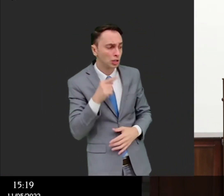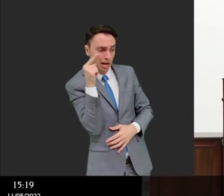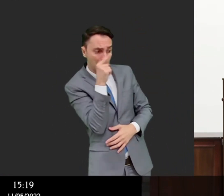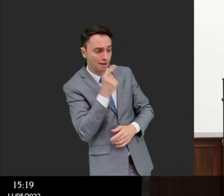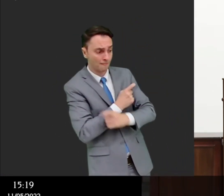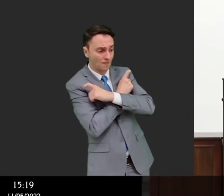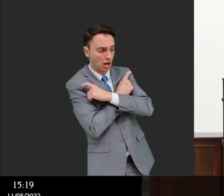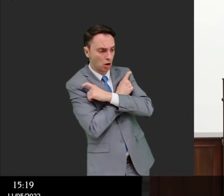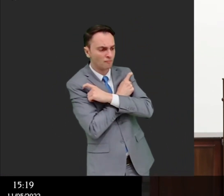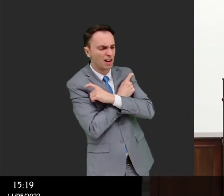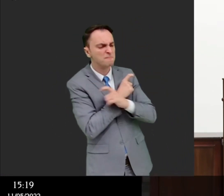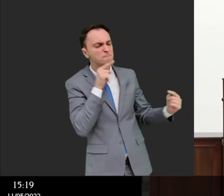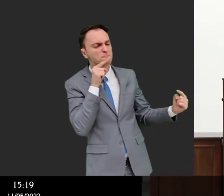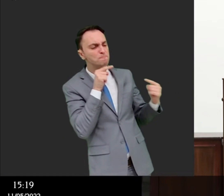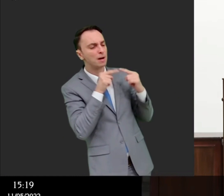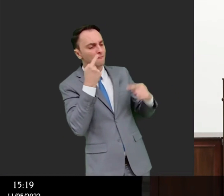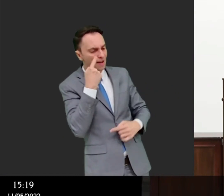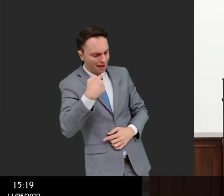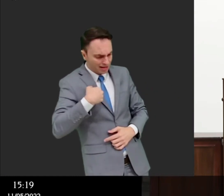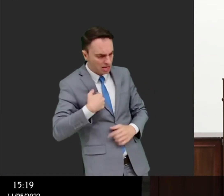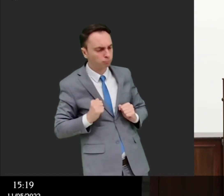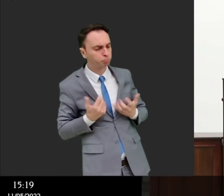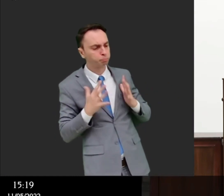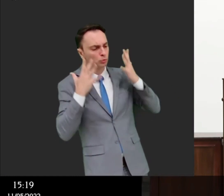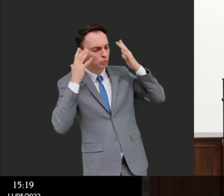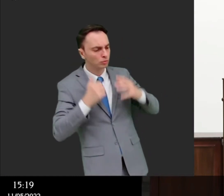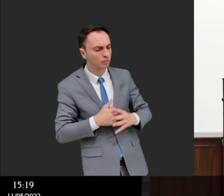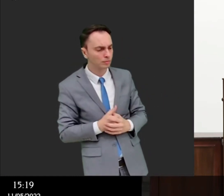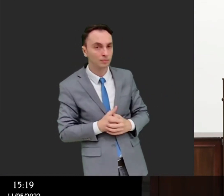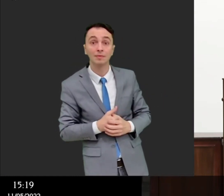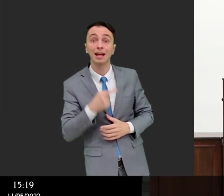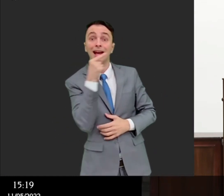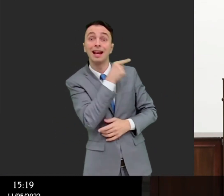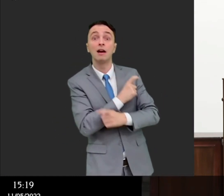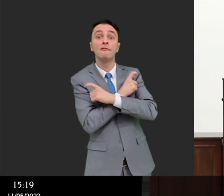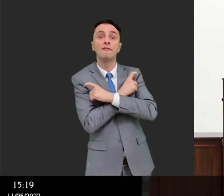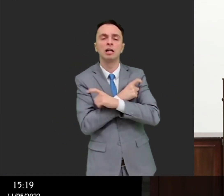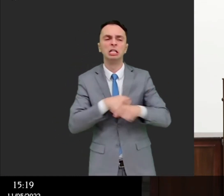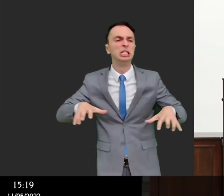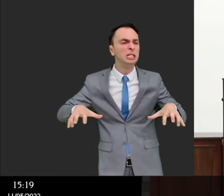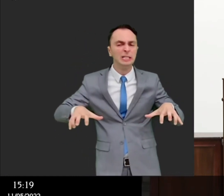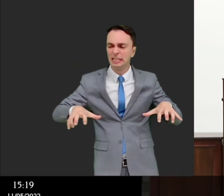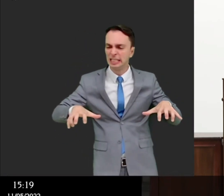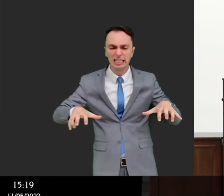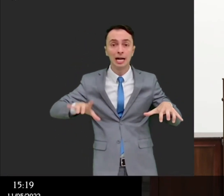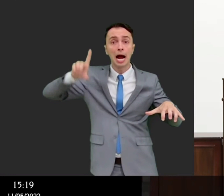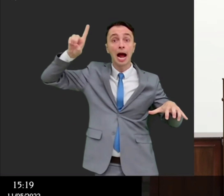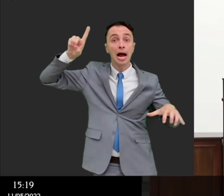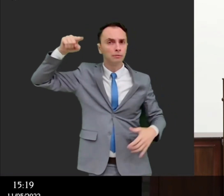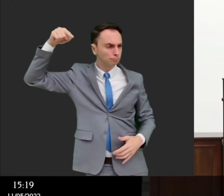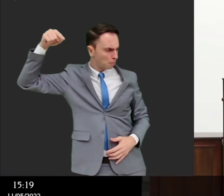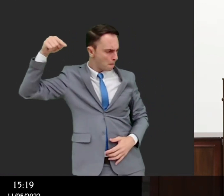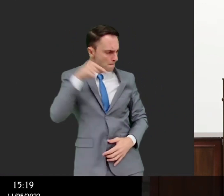atrás dos israelitas, vai. Entra atrás dele do mar, vai. Corre logo, você pega